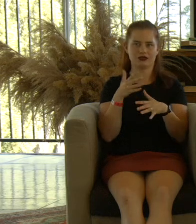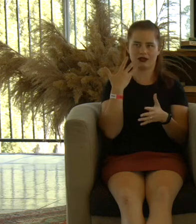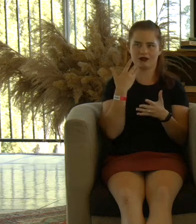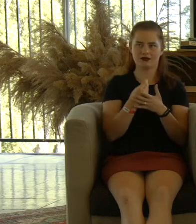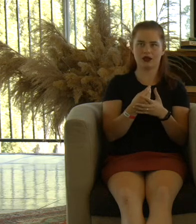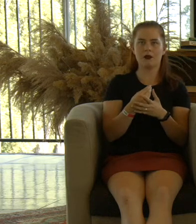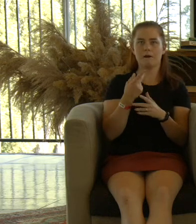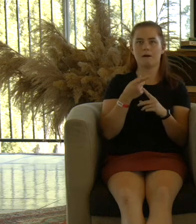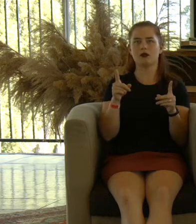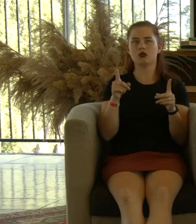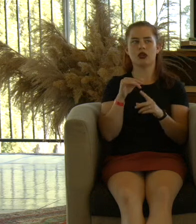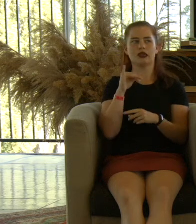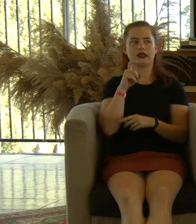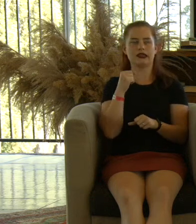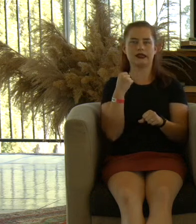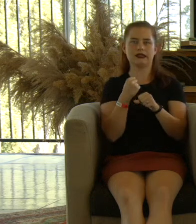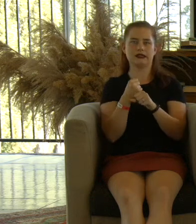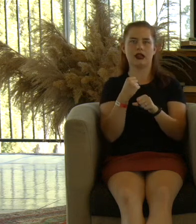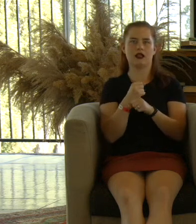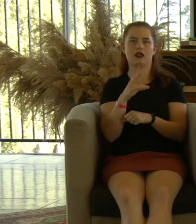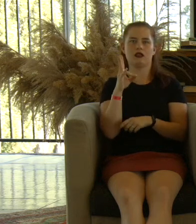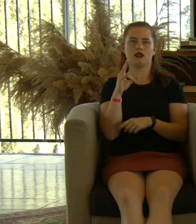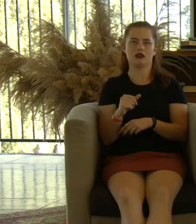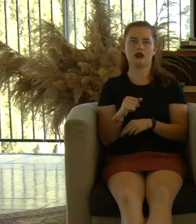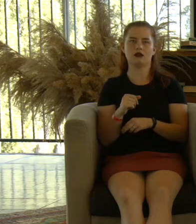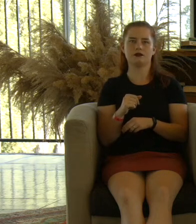потому что их создали на